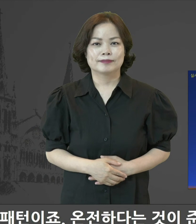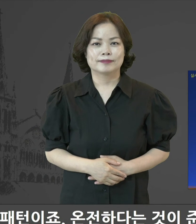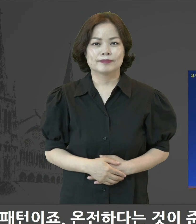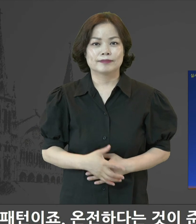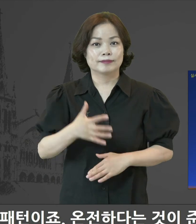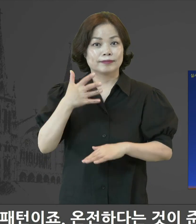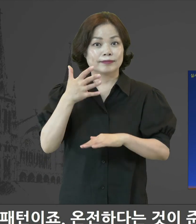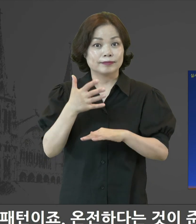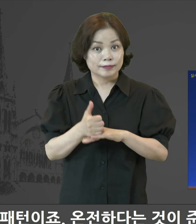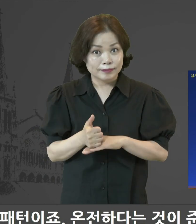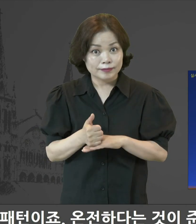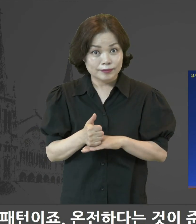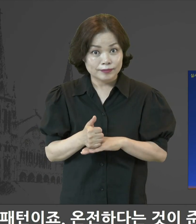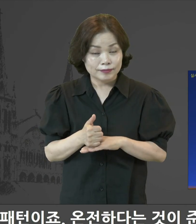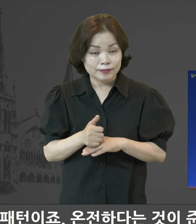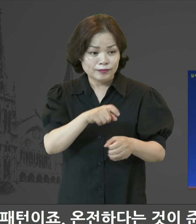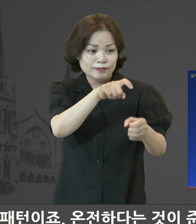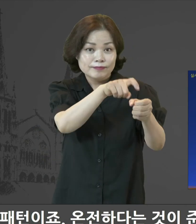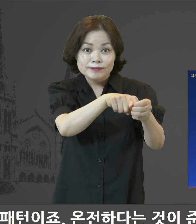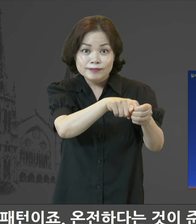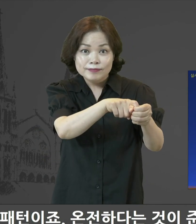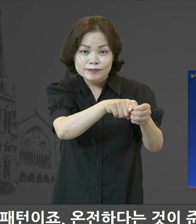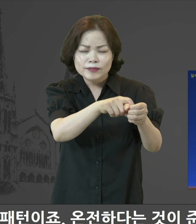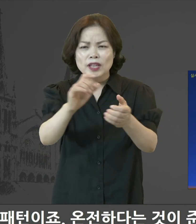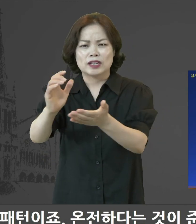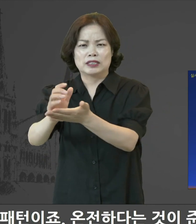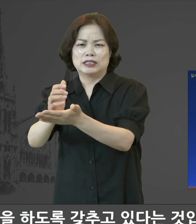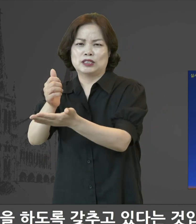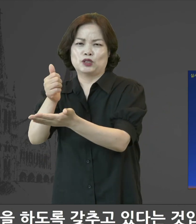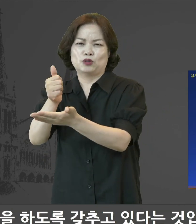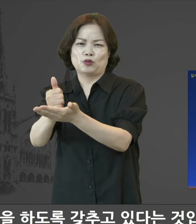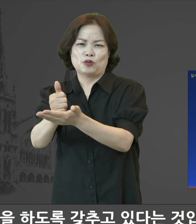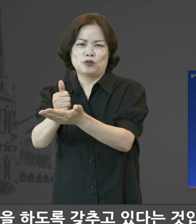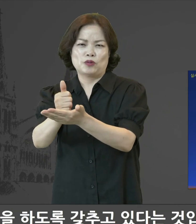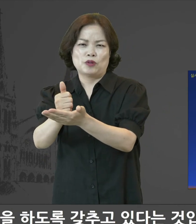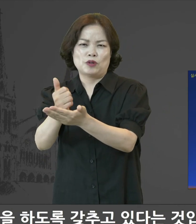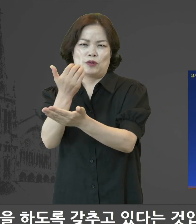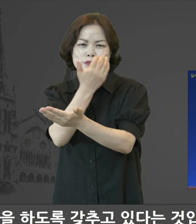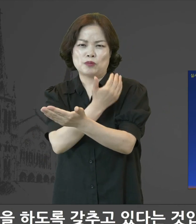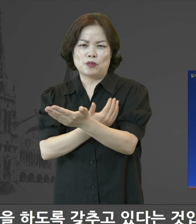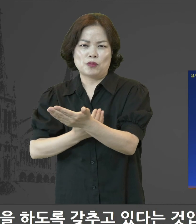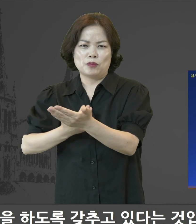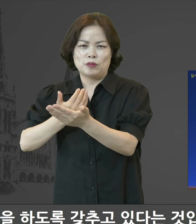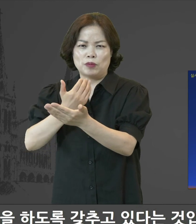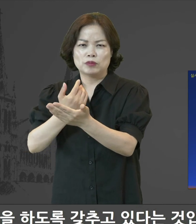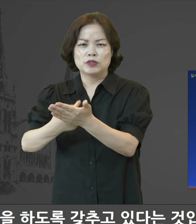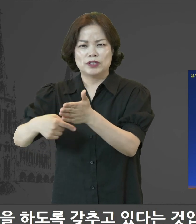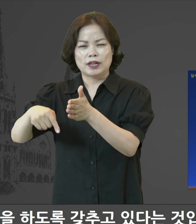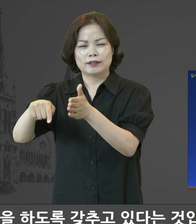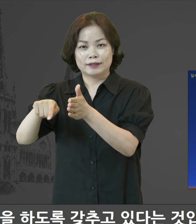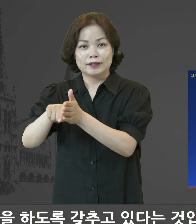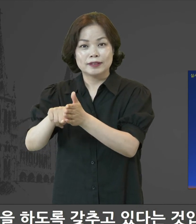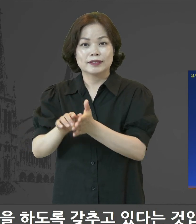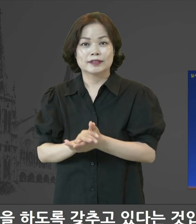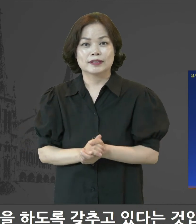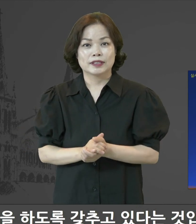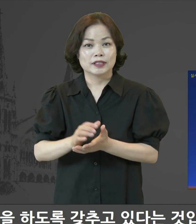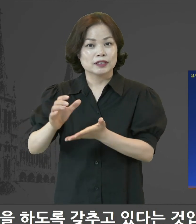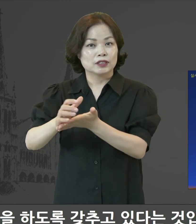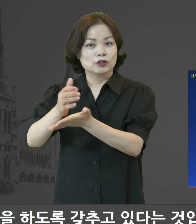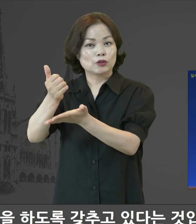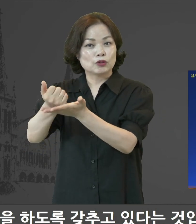결국 그 목적은 그리스도의 몸을 세우는 겁니다.